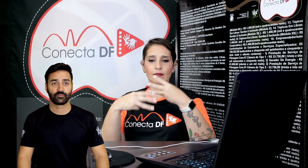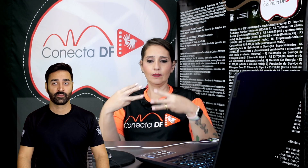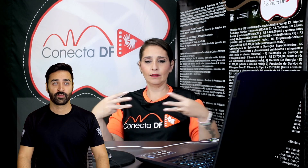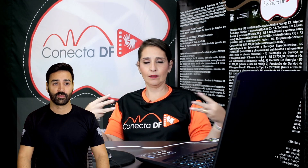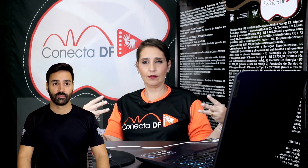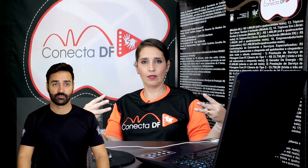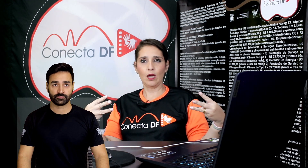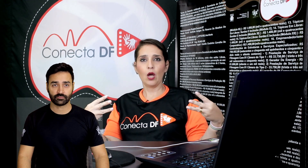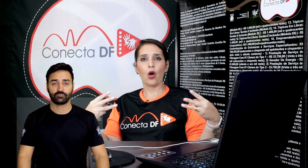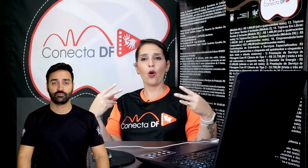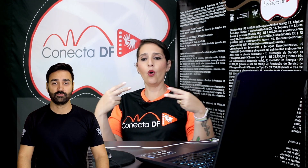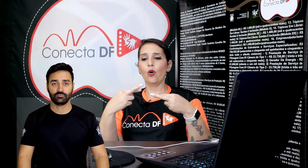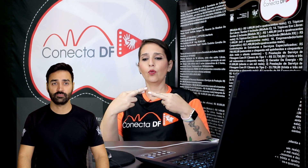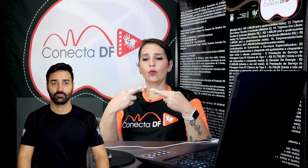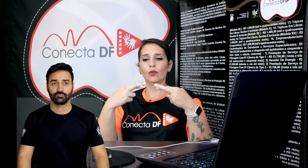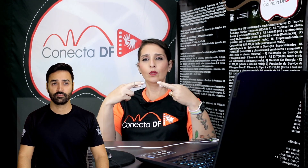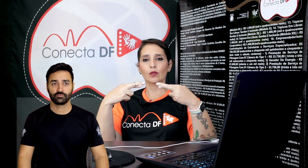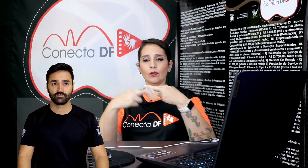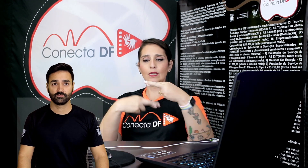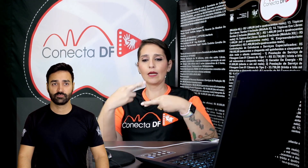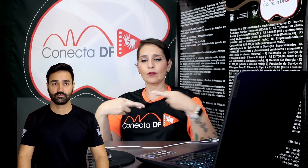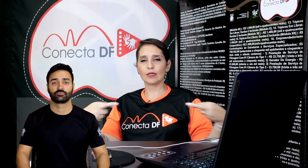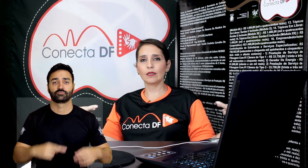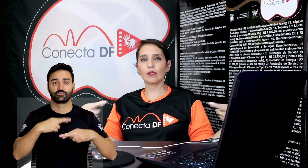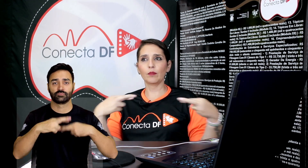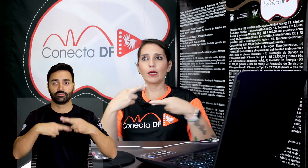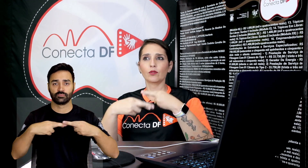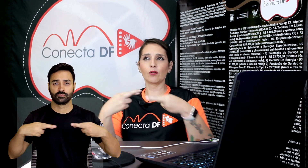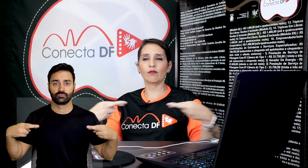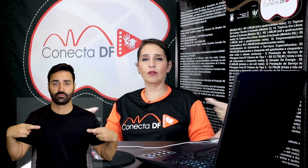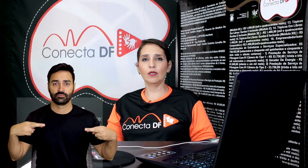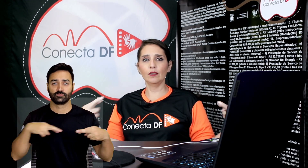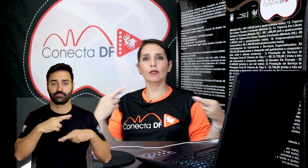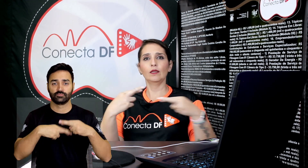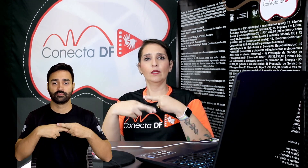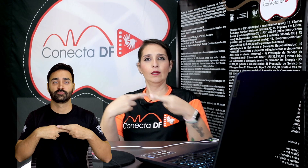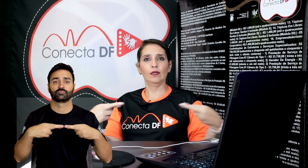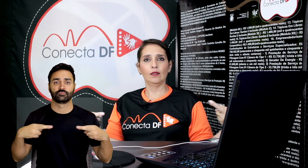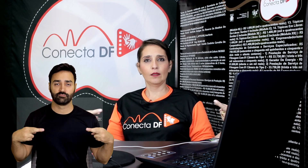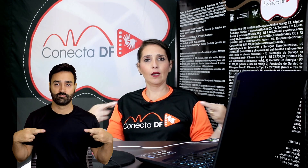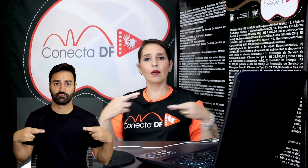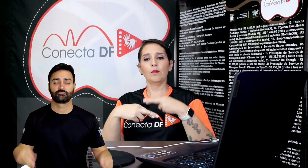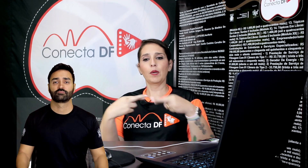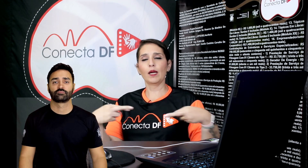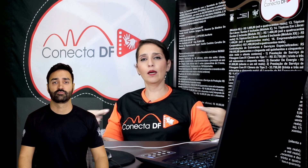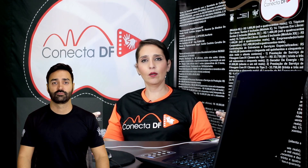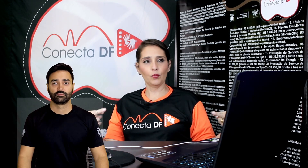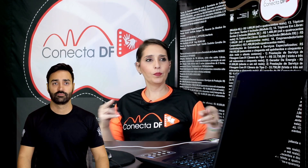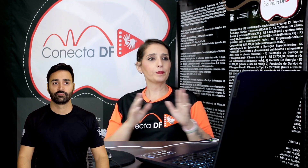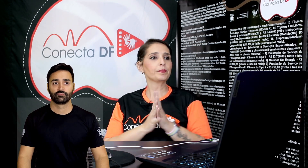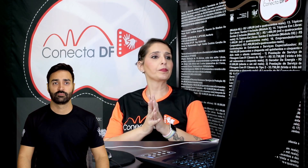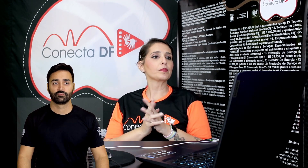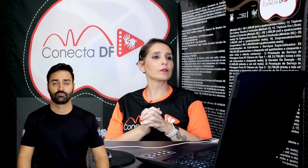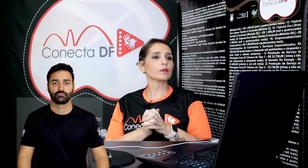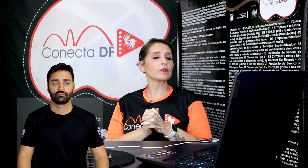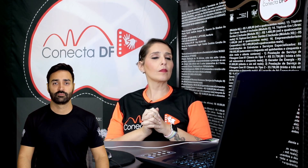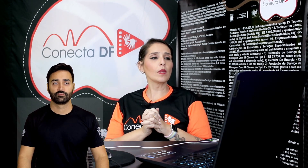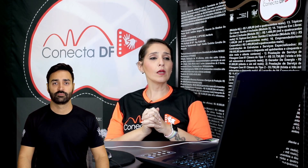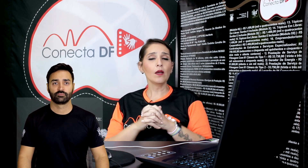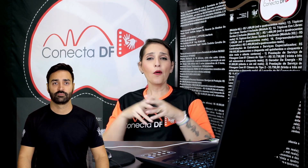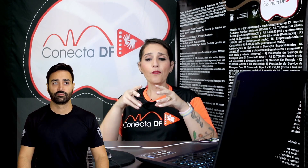3, ou cruzado assim também, eu já vi, tá? Macarrão.